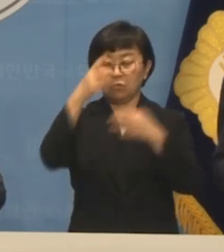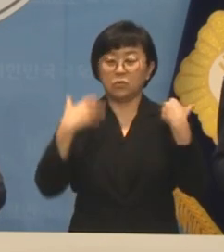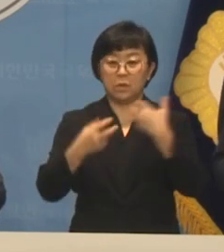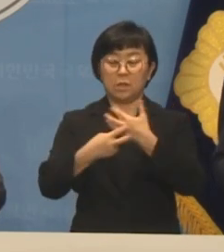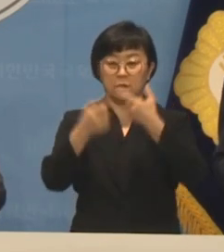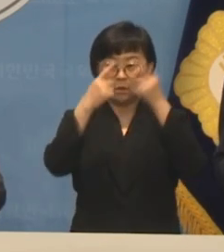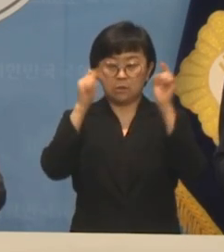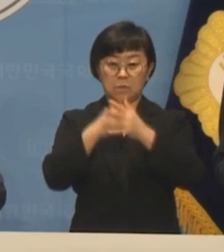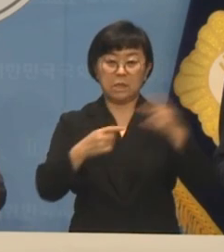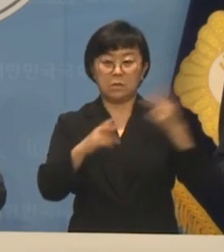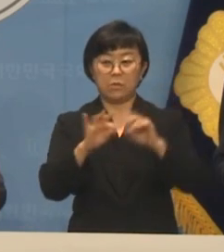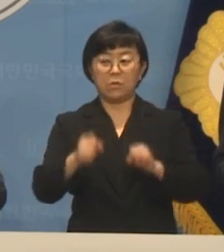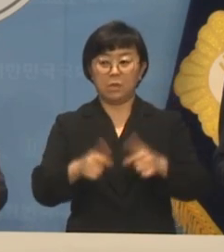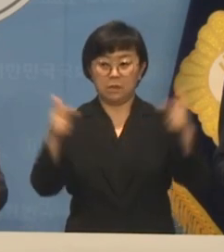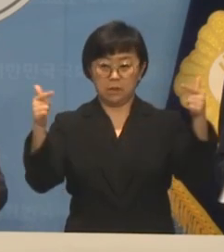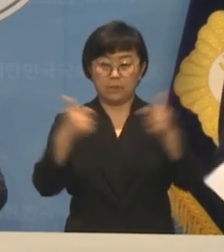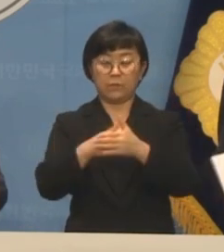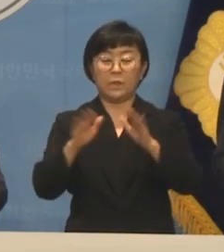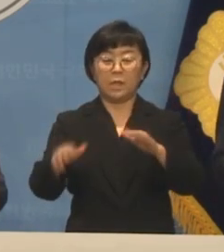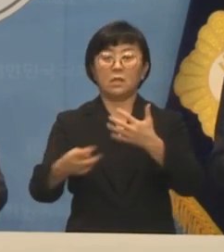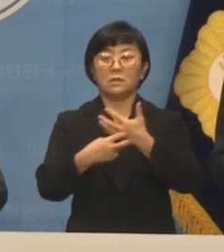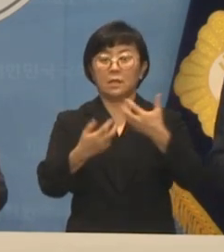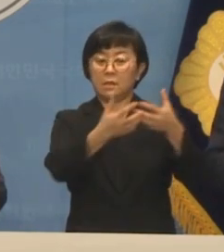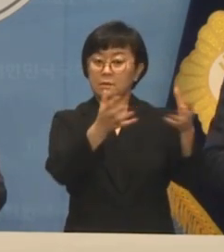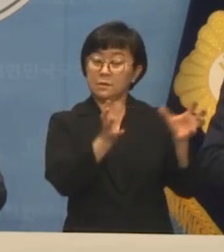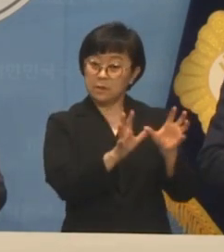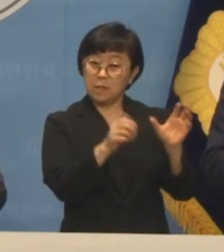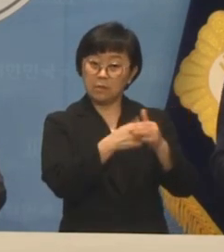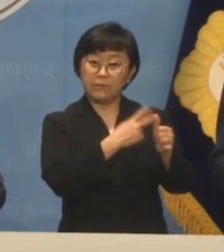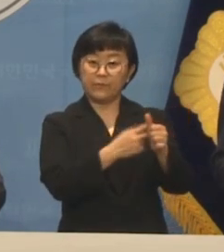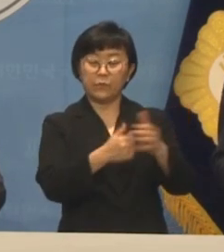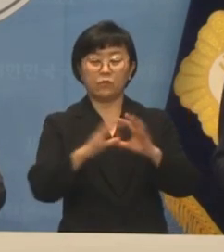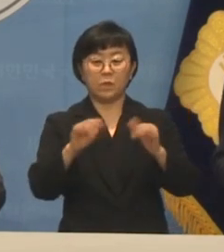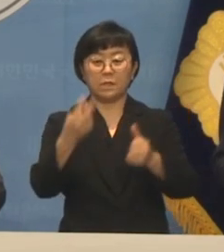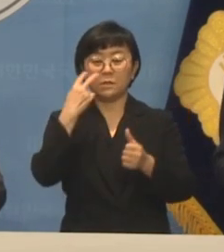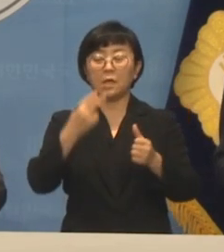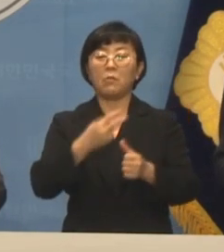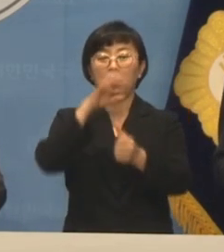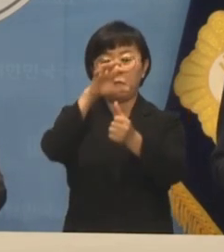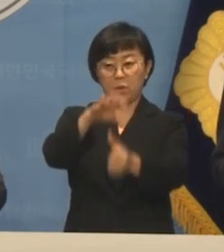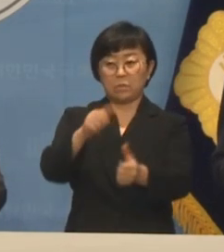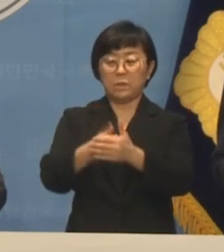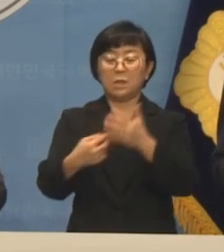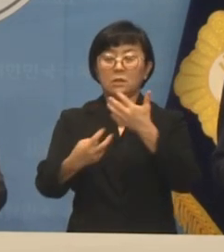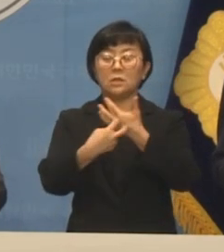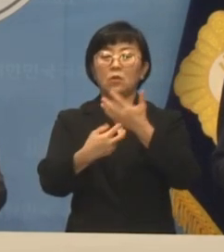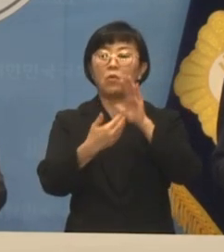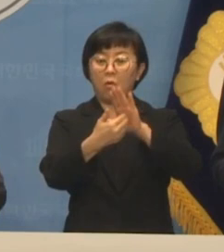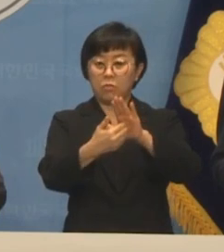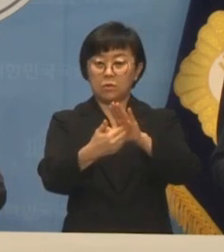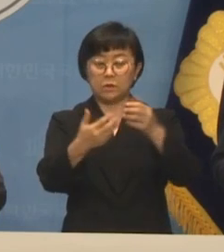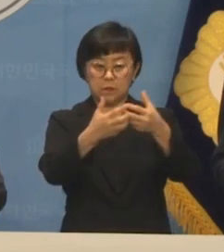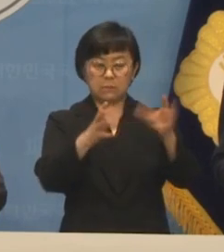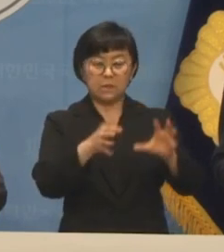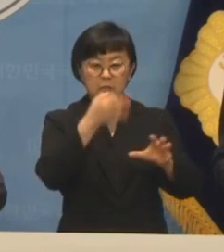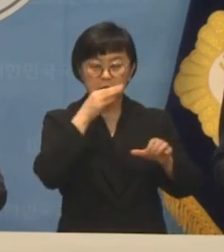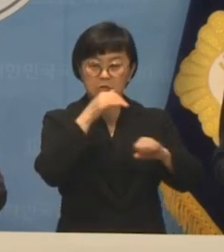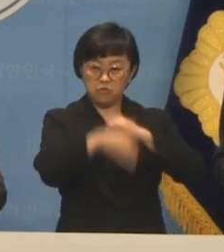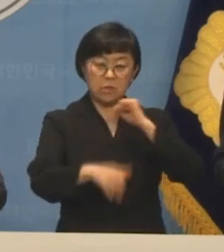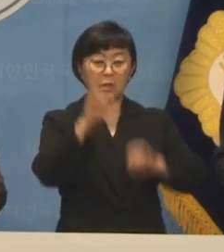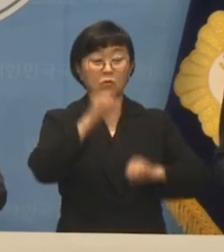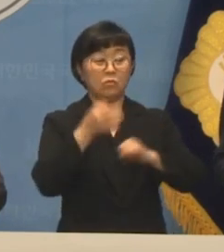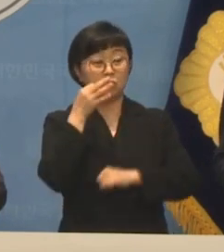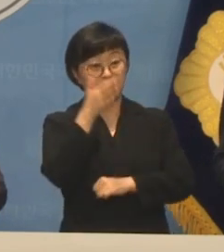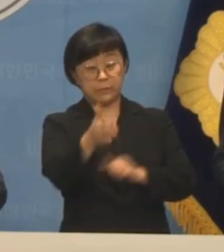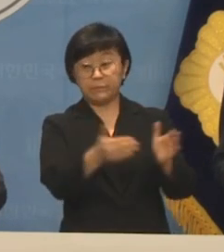의대정원 2,000명 확대 발표에 의사단체는 국민의 생명을 볼모로 진료 거부 등 집단 이기주의 극치를 보여주고